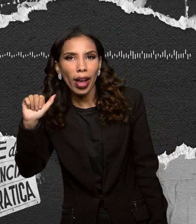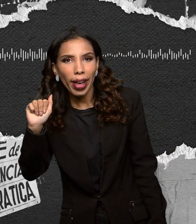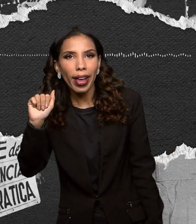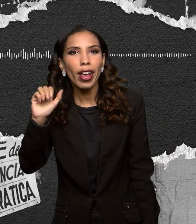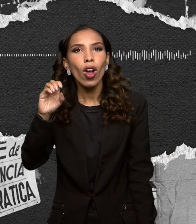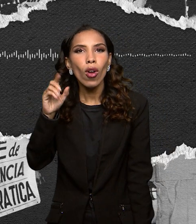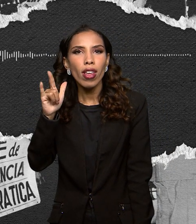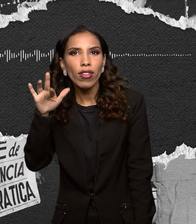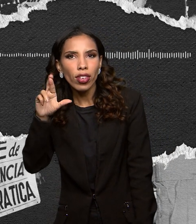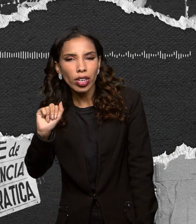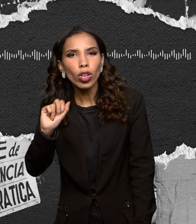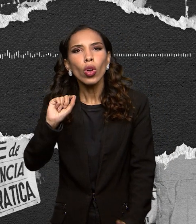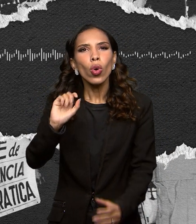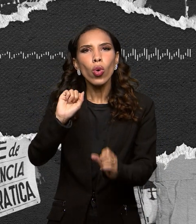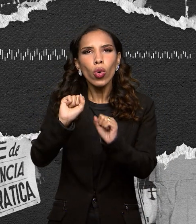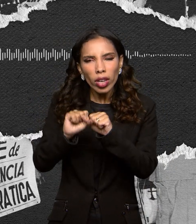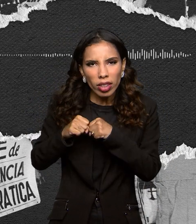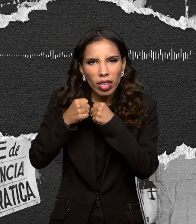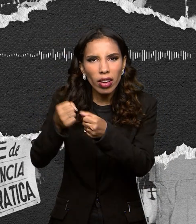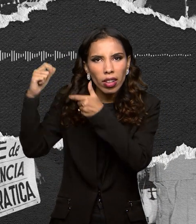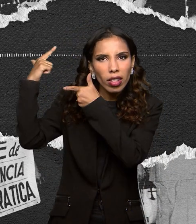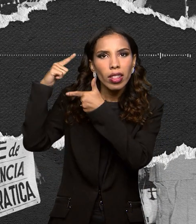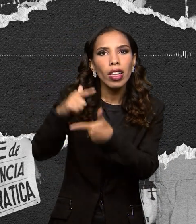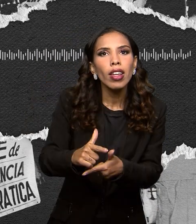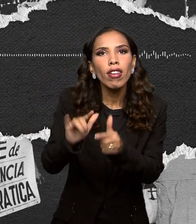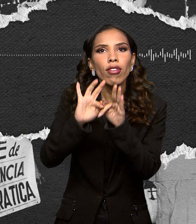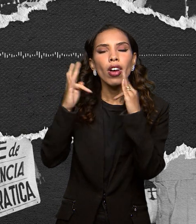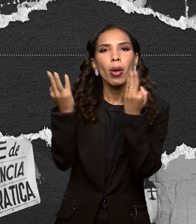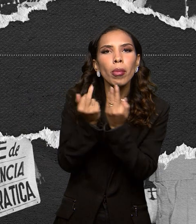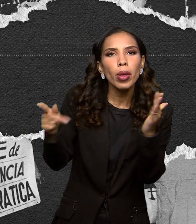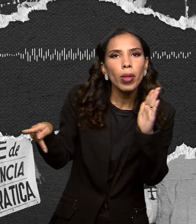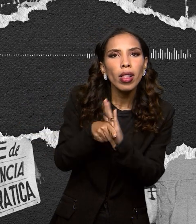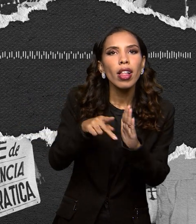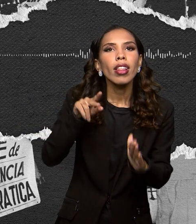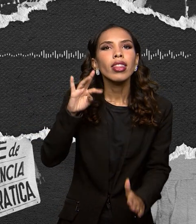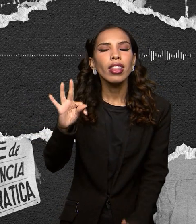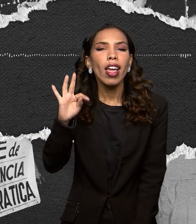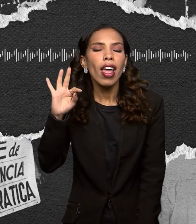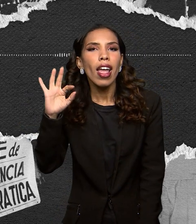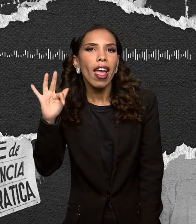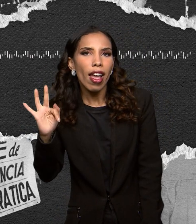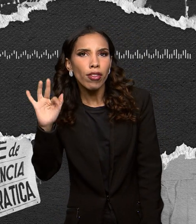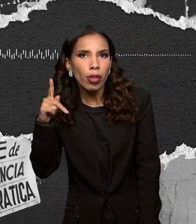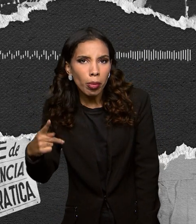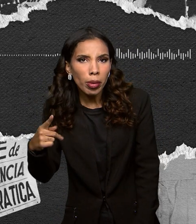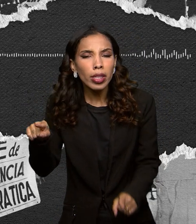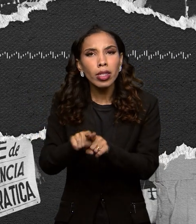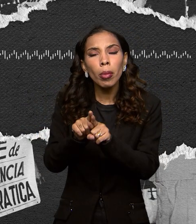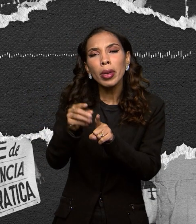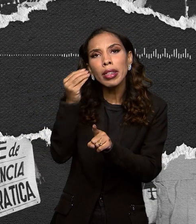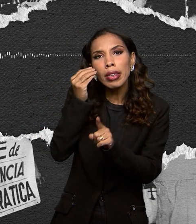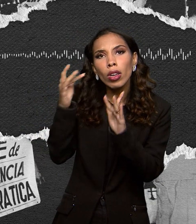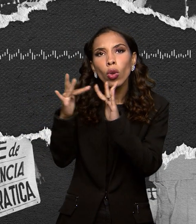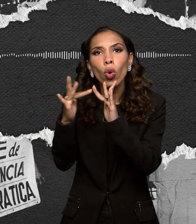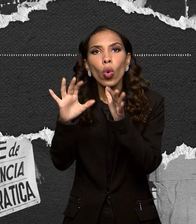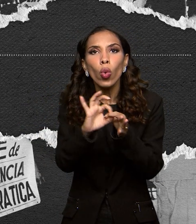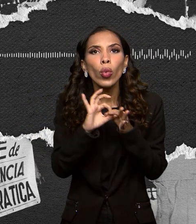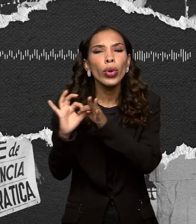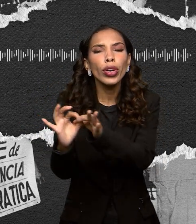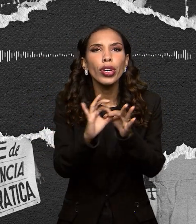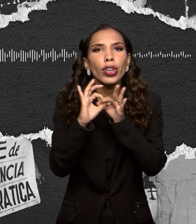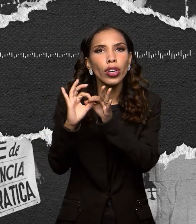Sociedade Brasileira de Defesa da Tradição, Família e Propriedade, a TFP. Tentamos também contato com a União Cristã Feminina de